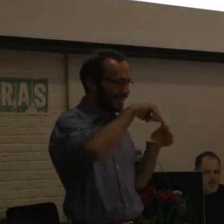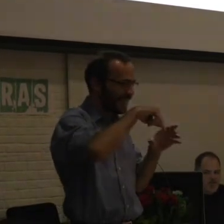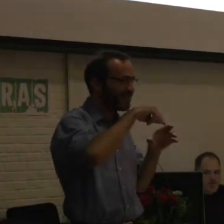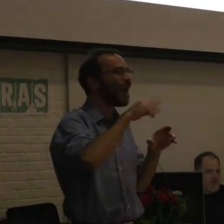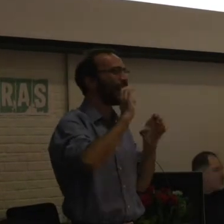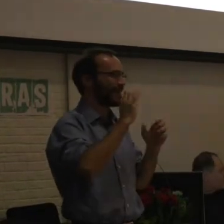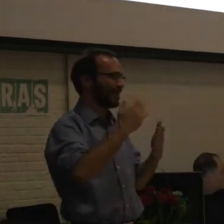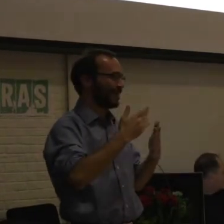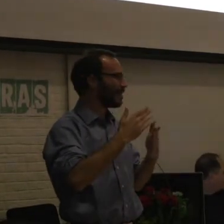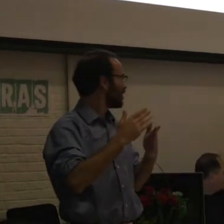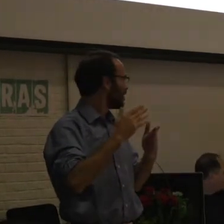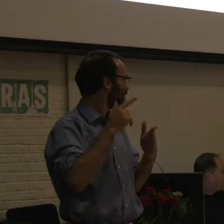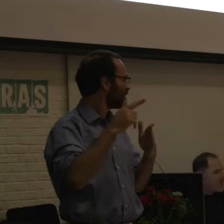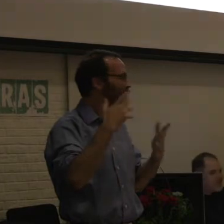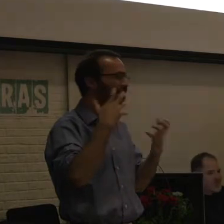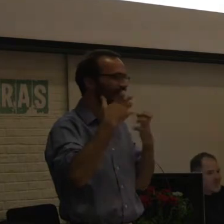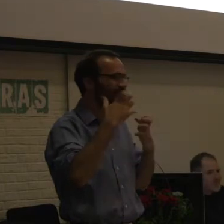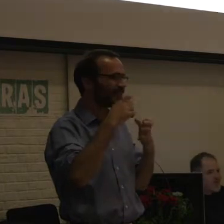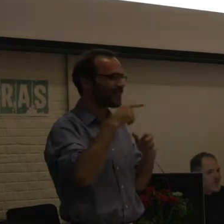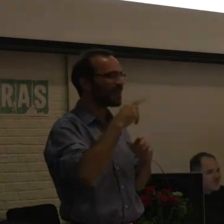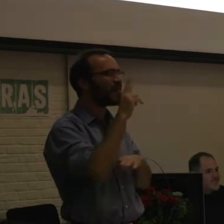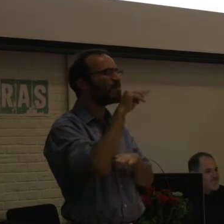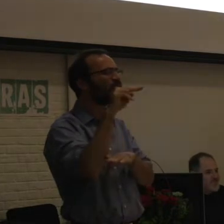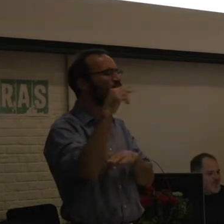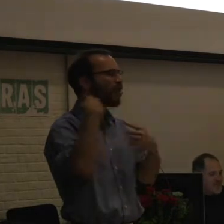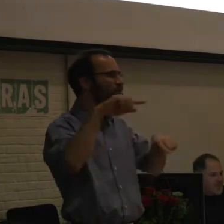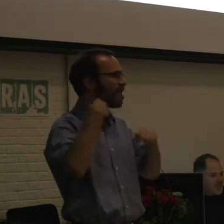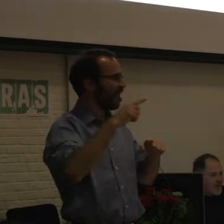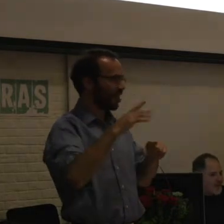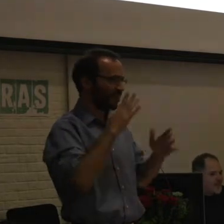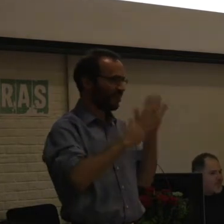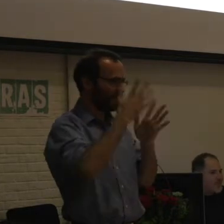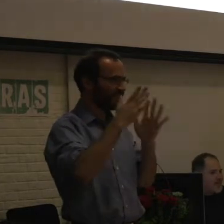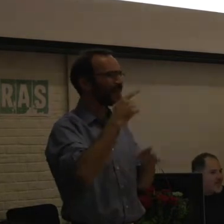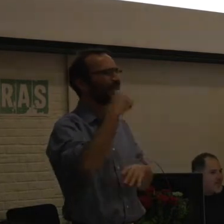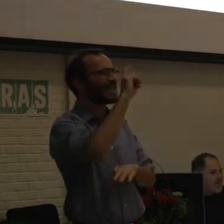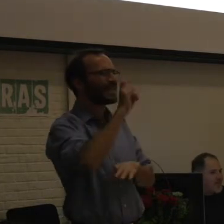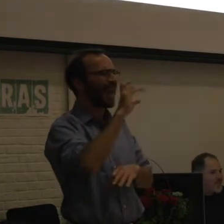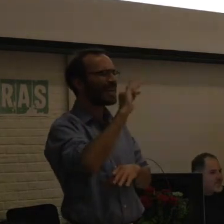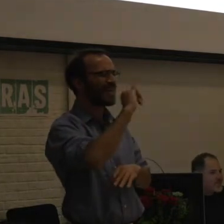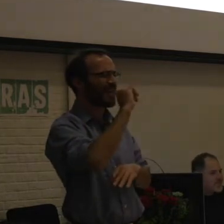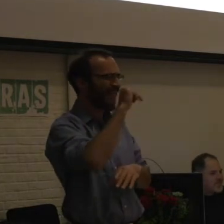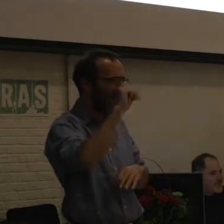cuento. ¿De qué autores? ¿De qué autores? Bueno, Tiziano, Velázquez, bueno, se